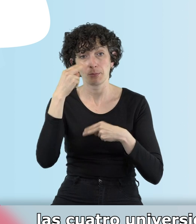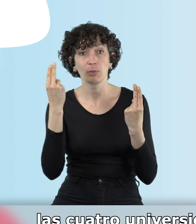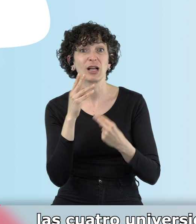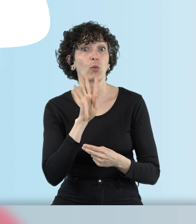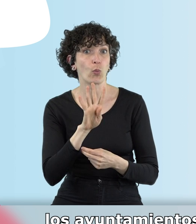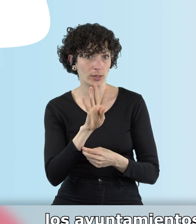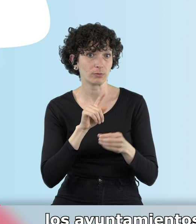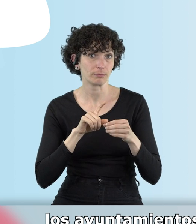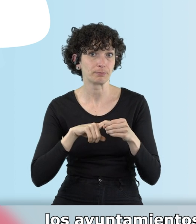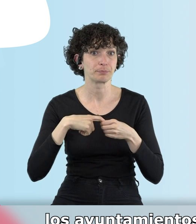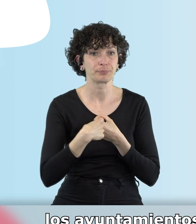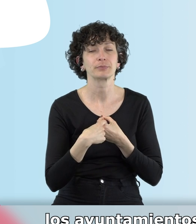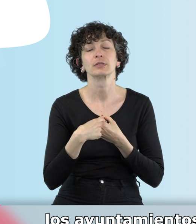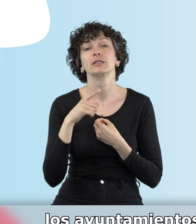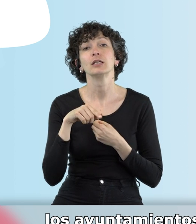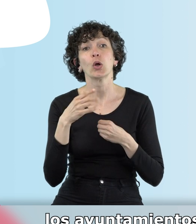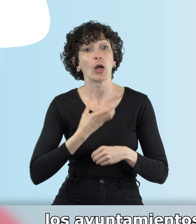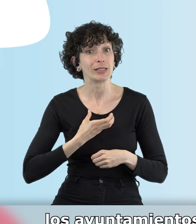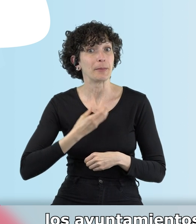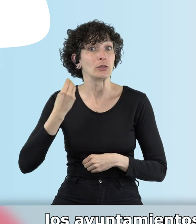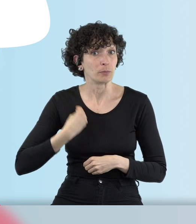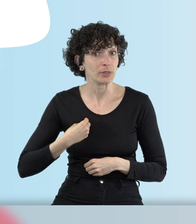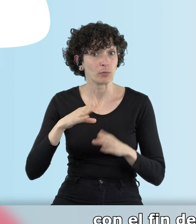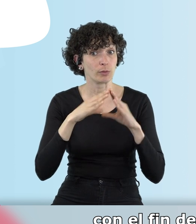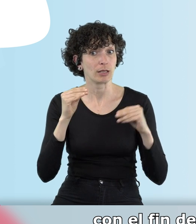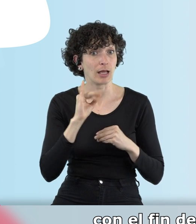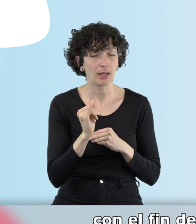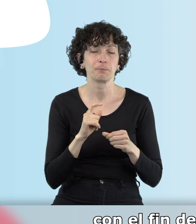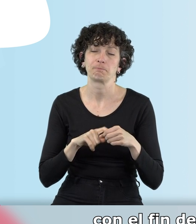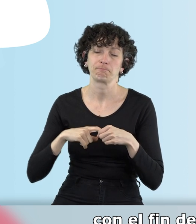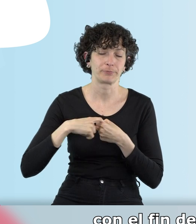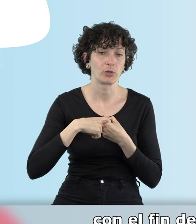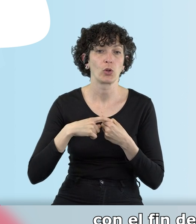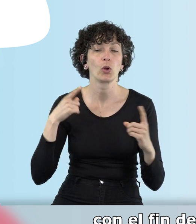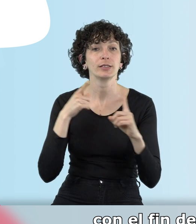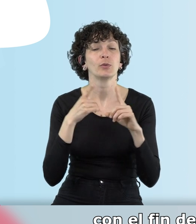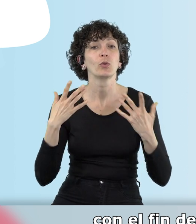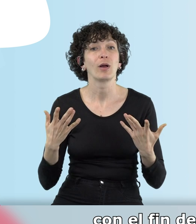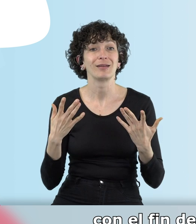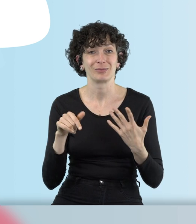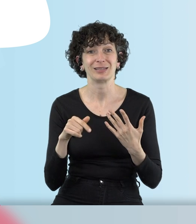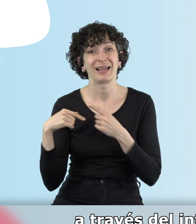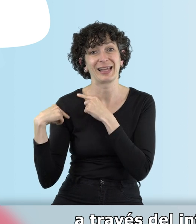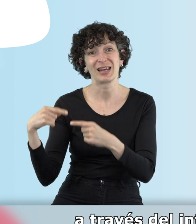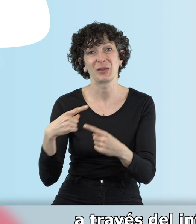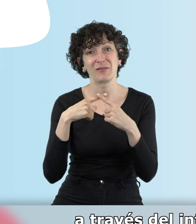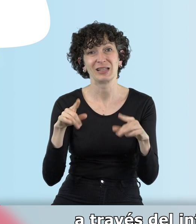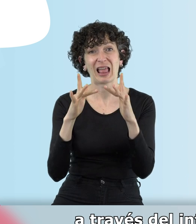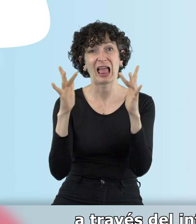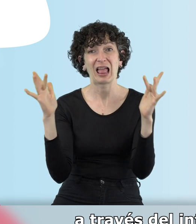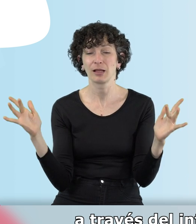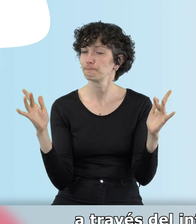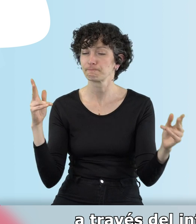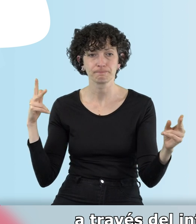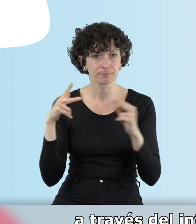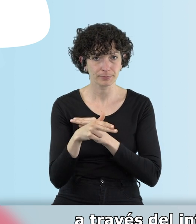de Castilla y León, los ayuntamientos donde están ubicadas esas universidades, con el fin de reducir la brecha intergeneracional. a través del